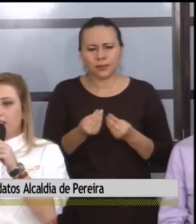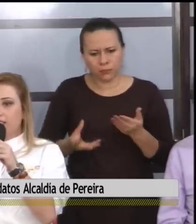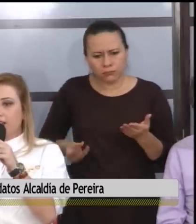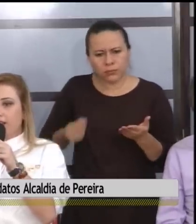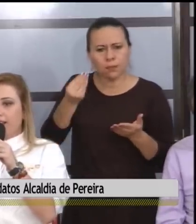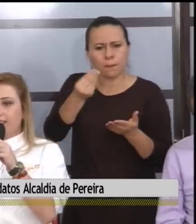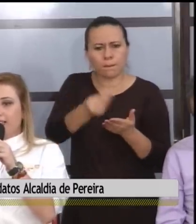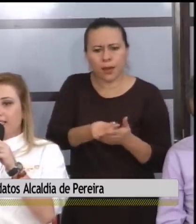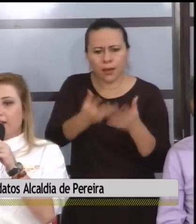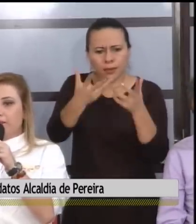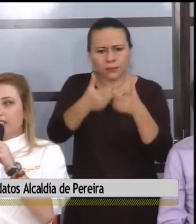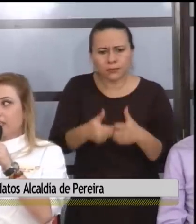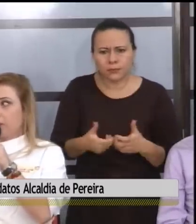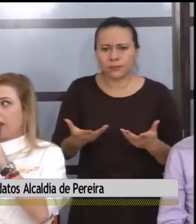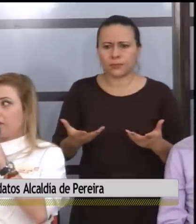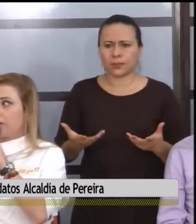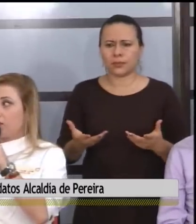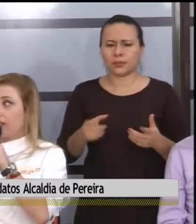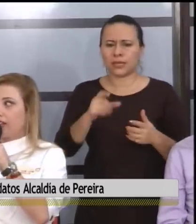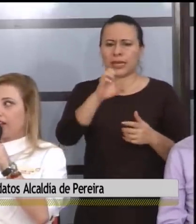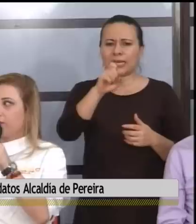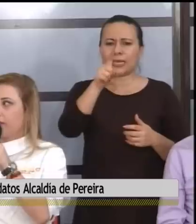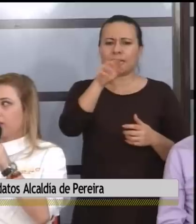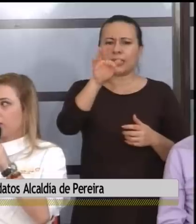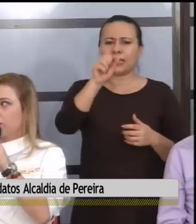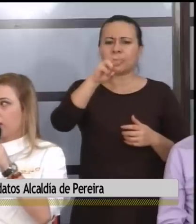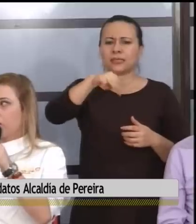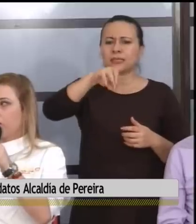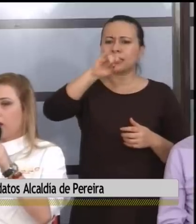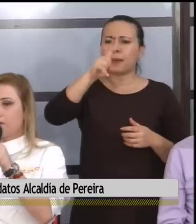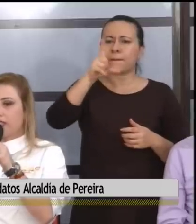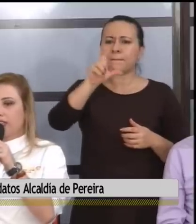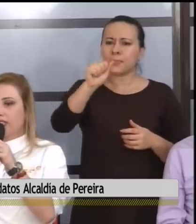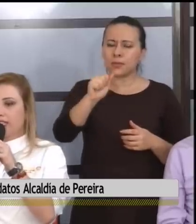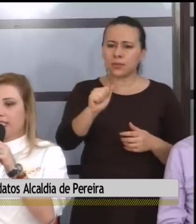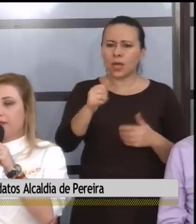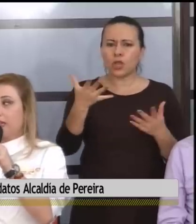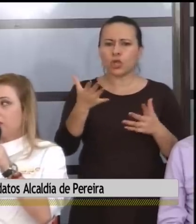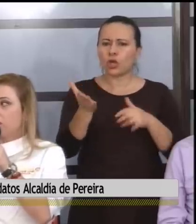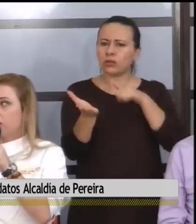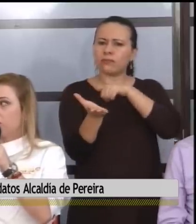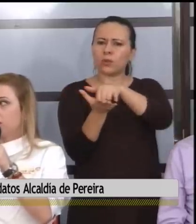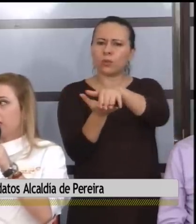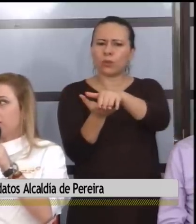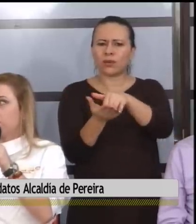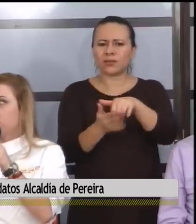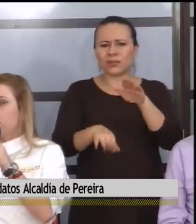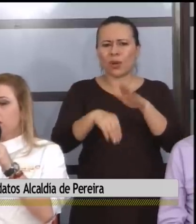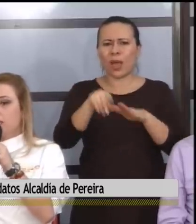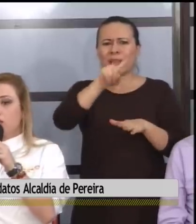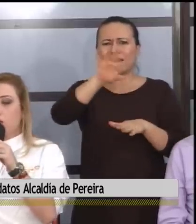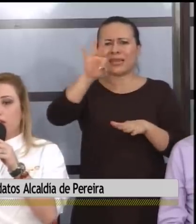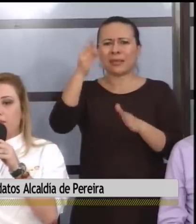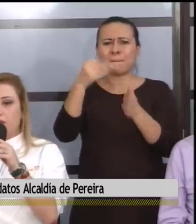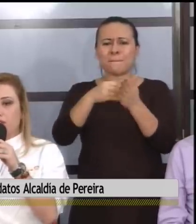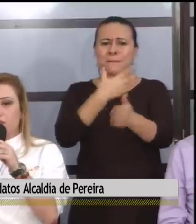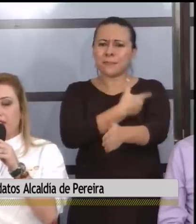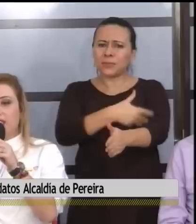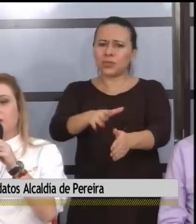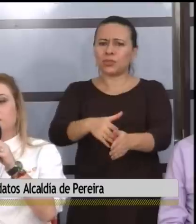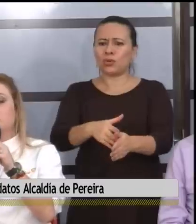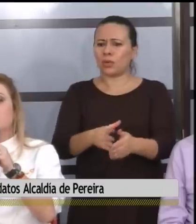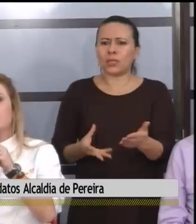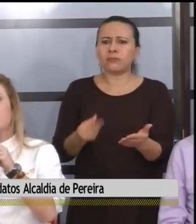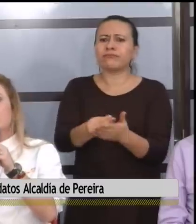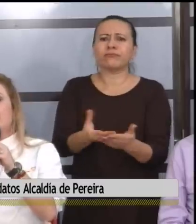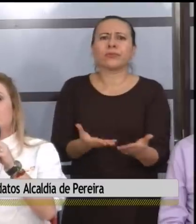inviertan esas estampillas. Por ejemplo, hoy en el aeropuerto no se han cobrado más del 13.000 millones, hoy tenemos sin cobrar, por Dios